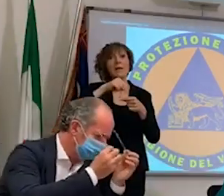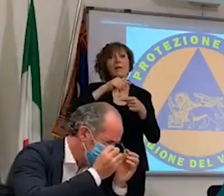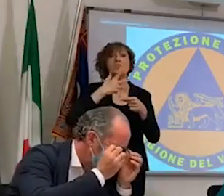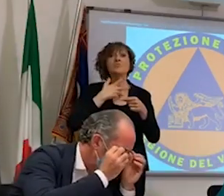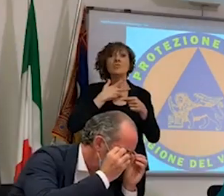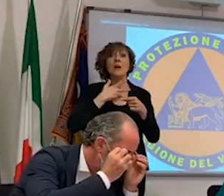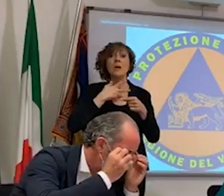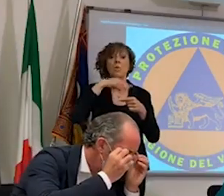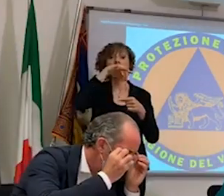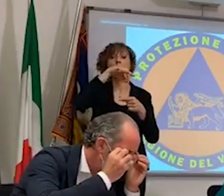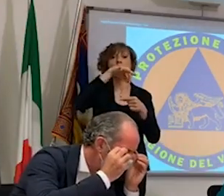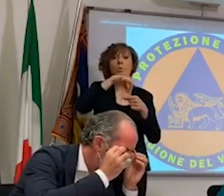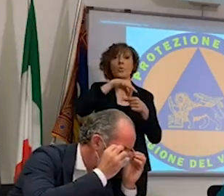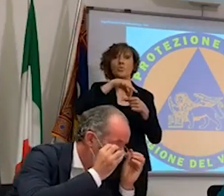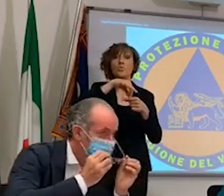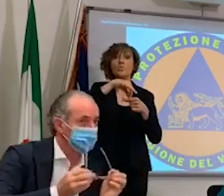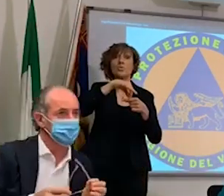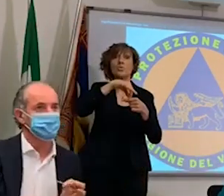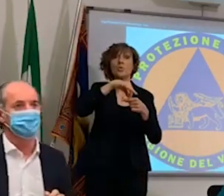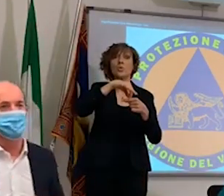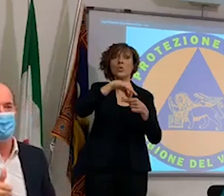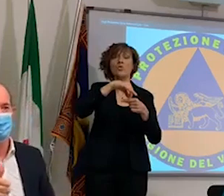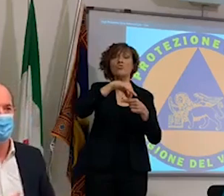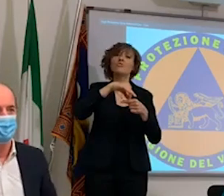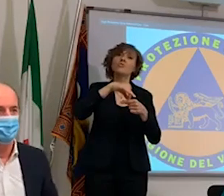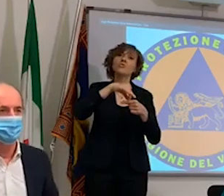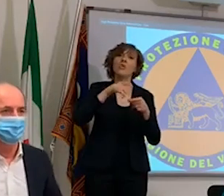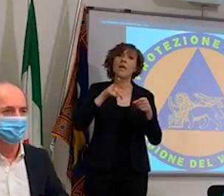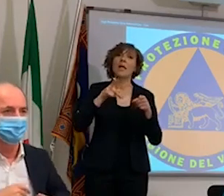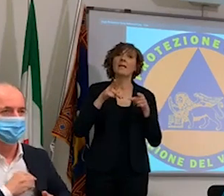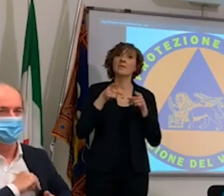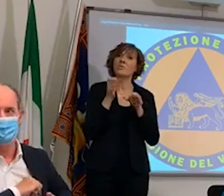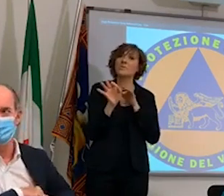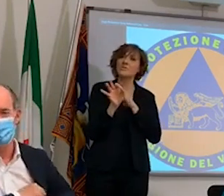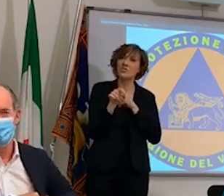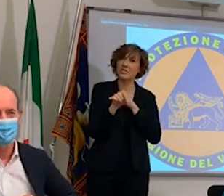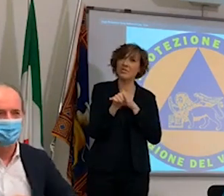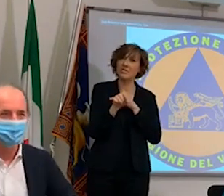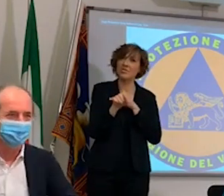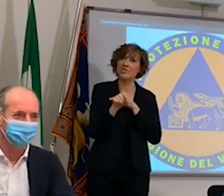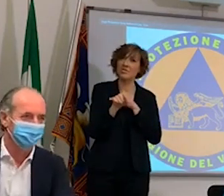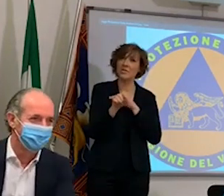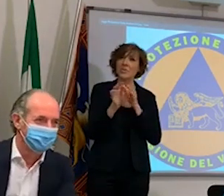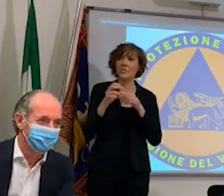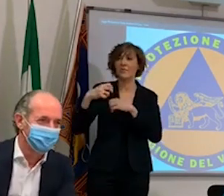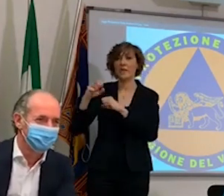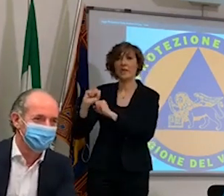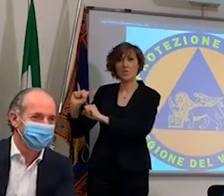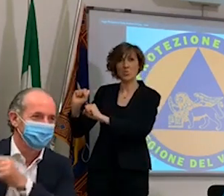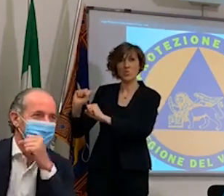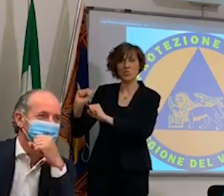C'è un punto in cui sono presenti degli anticorpi specifici contro il